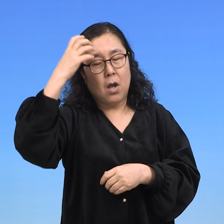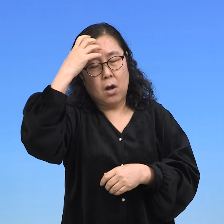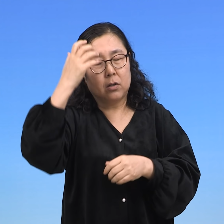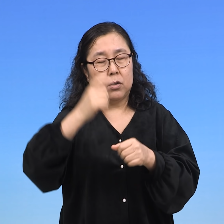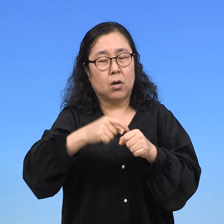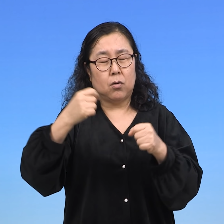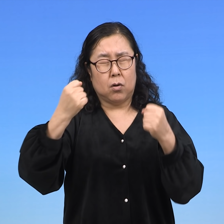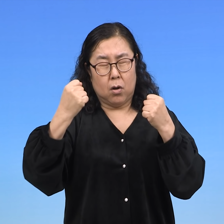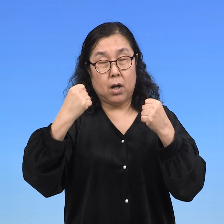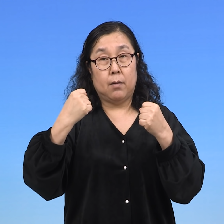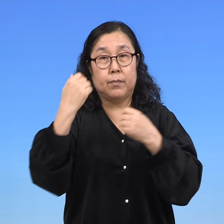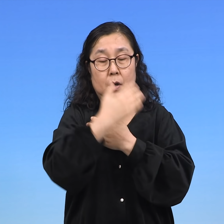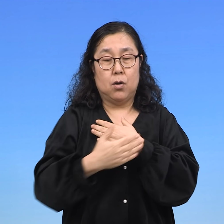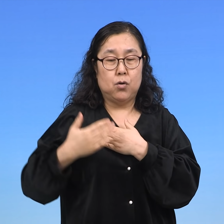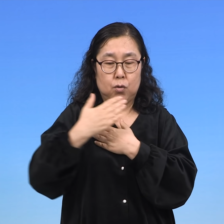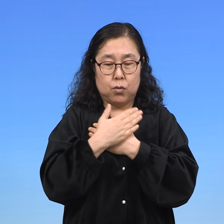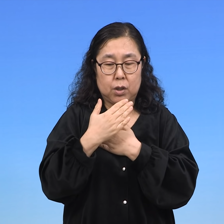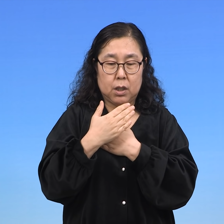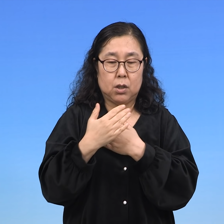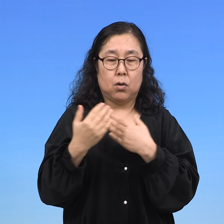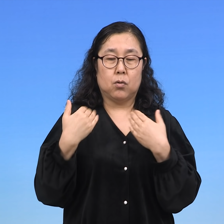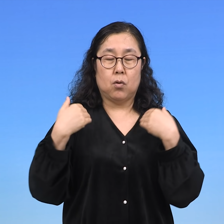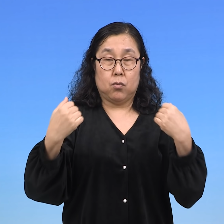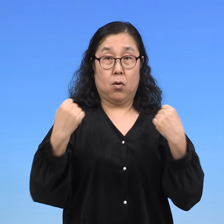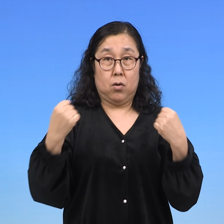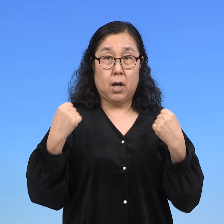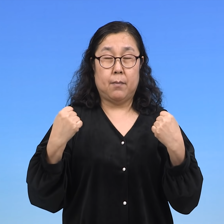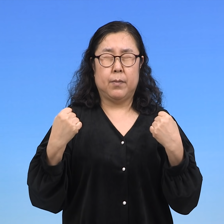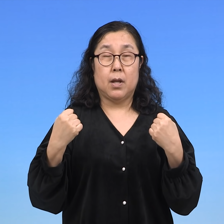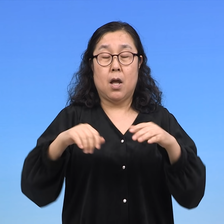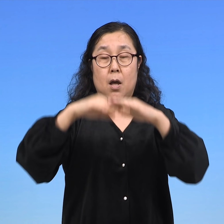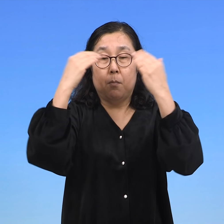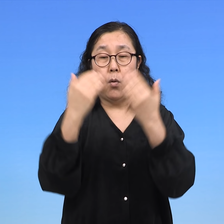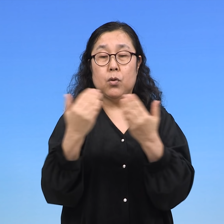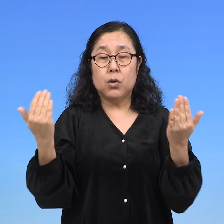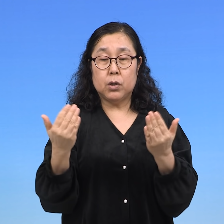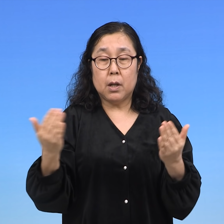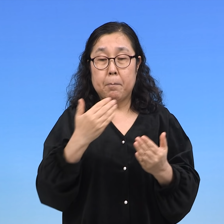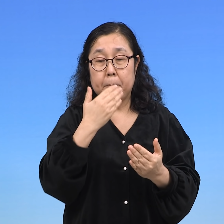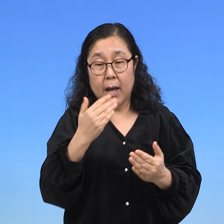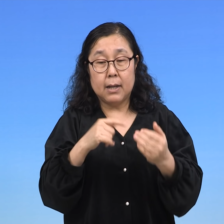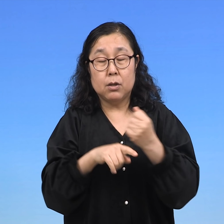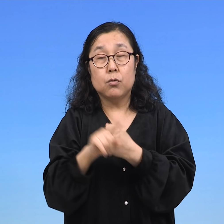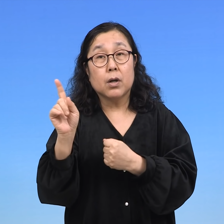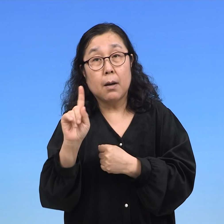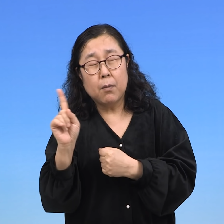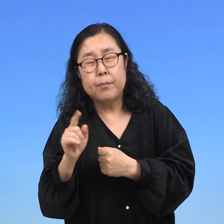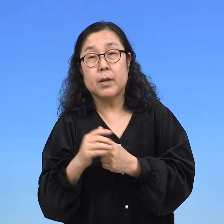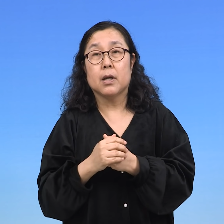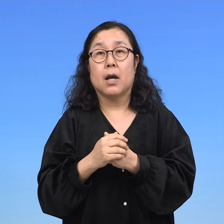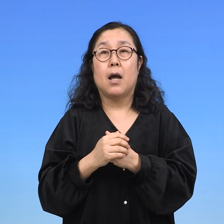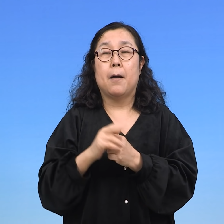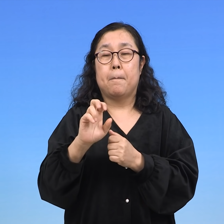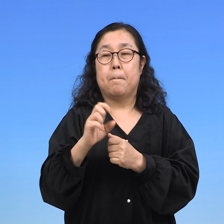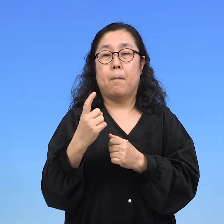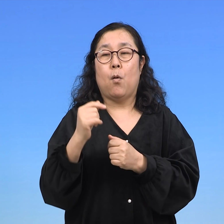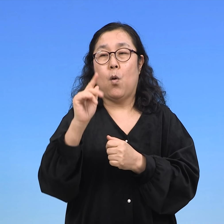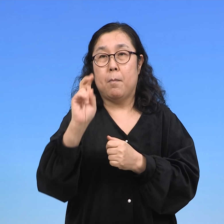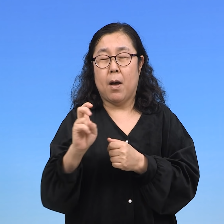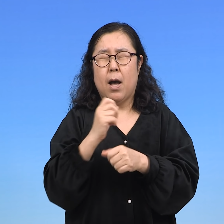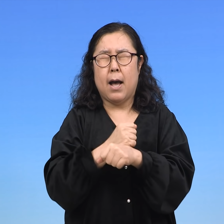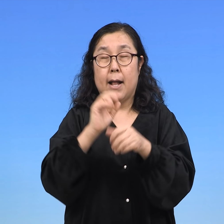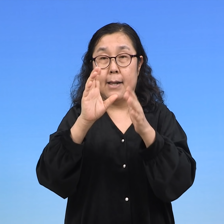영적으로 건강합니다. 저 육신적으로 병 없습니다. 건강합니다. 이 모든 게 어떻게 가능했는지 아십니까? 여러분, 모험할